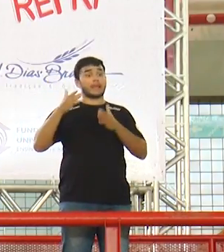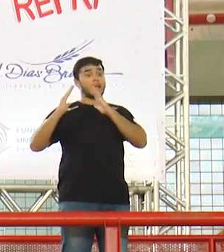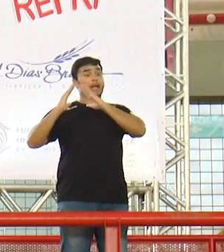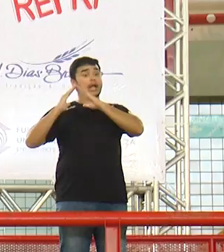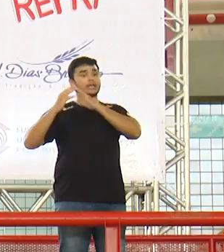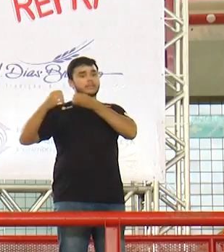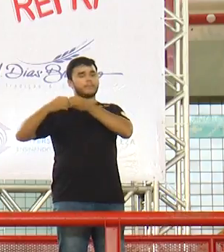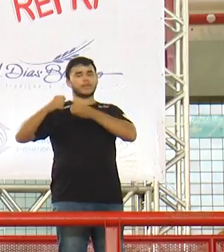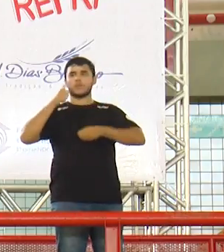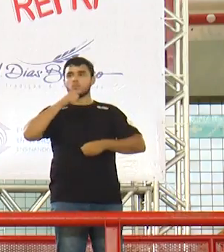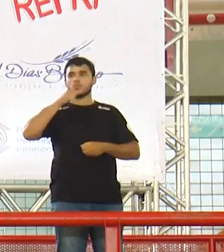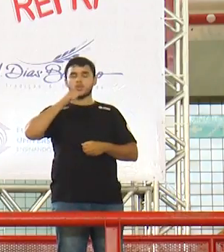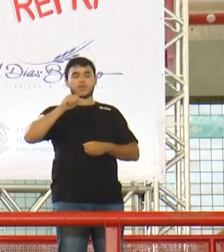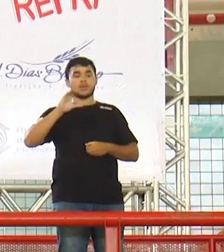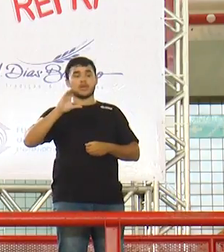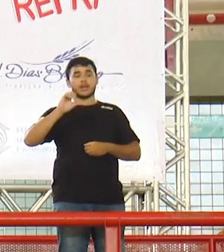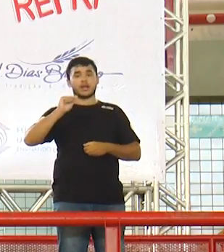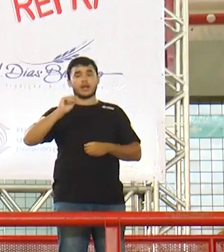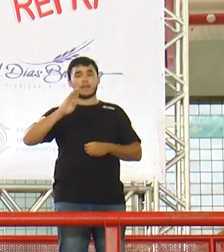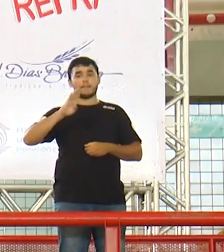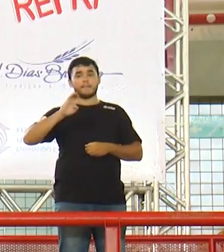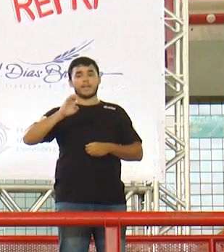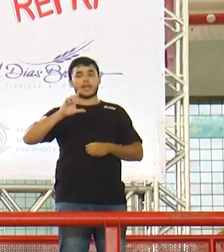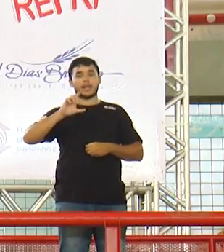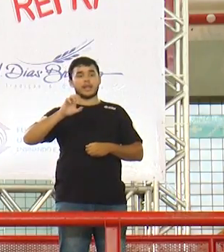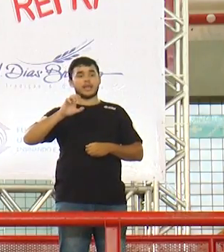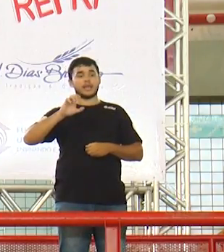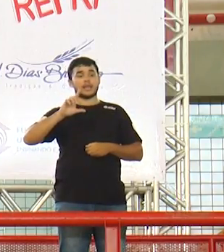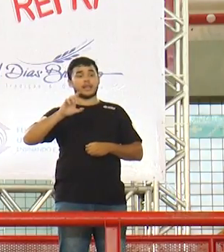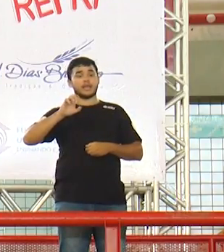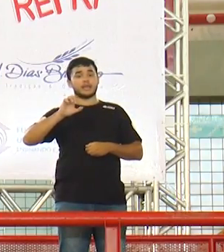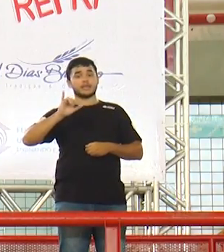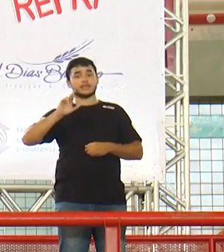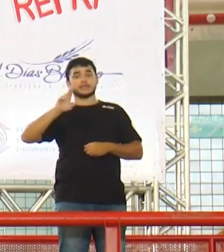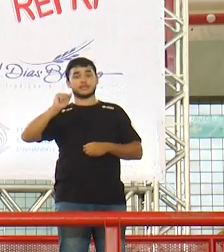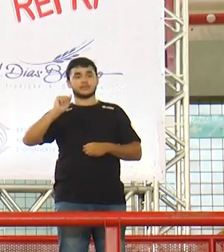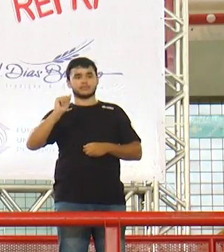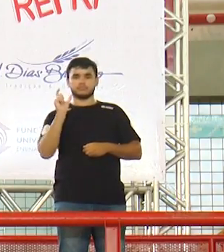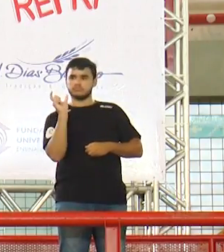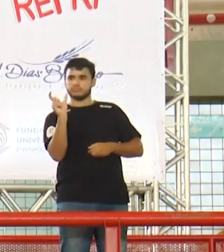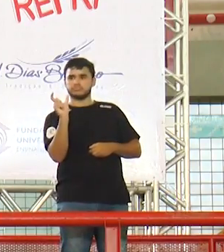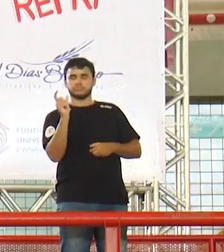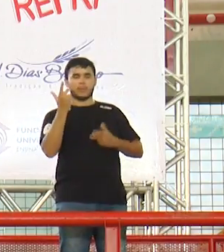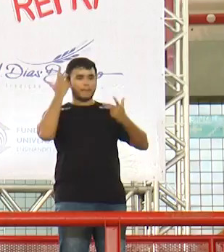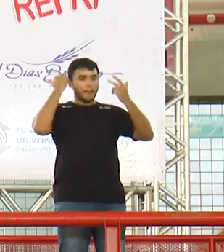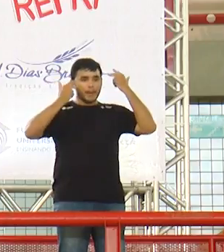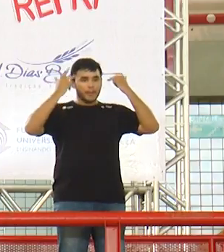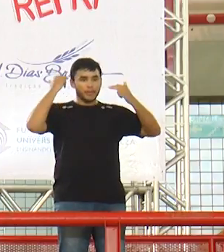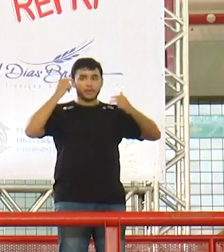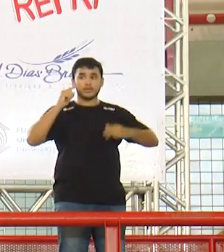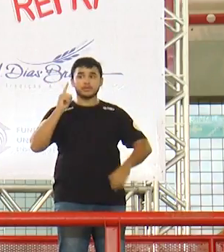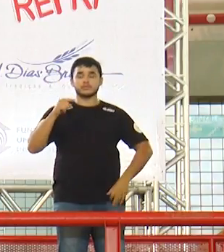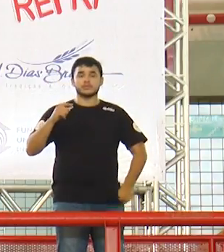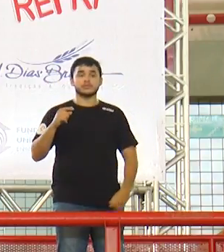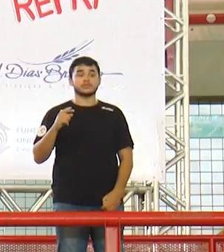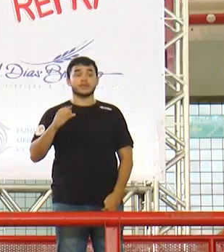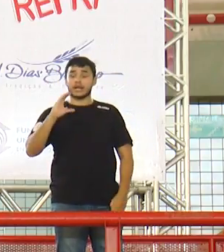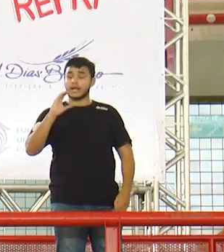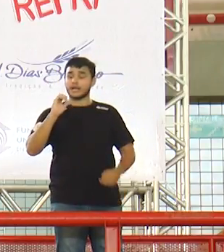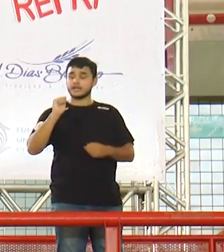uma cabeleireira. Todo mundo fala cabeleireira, mas seria